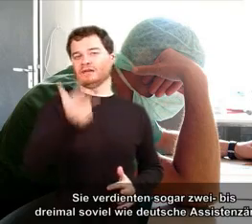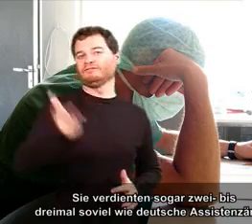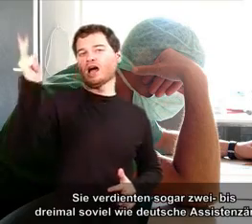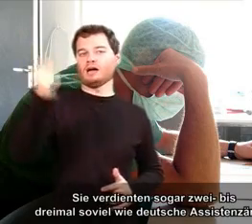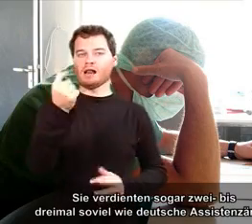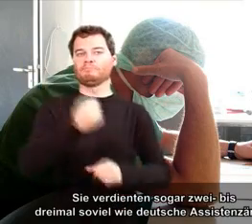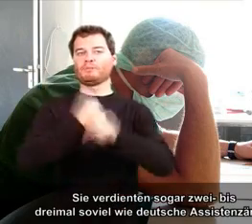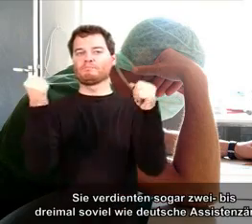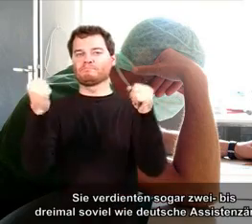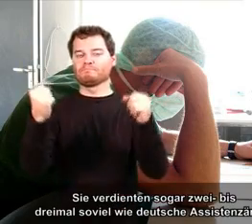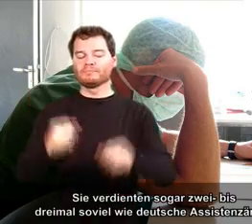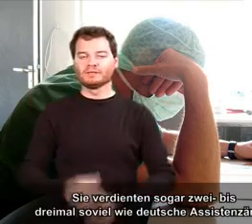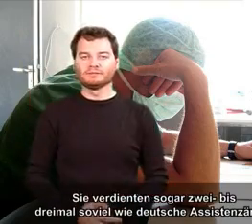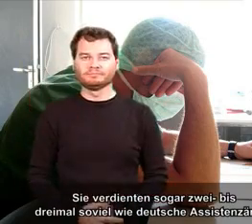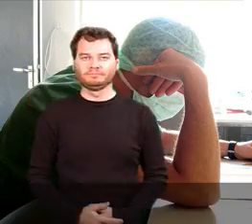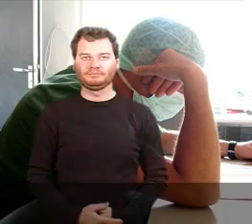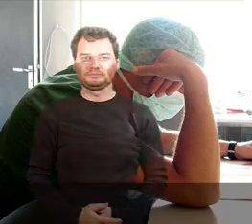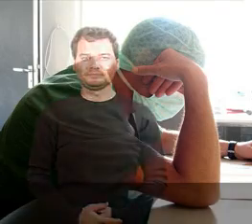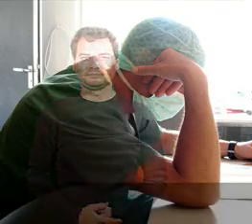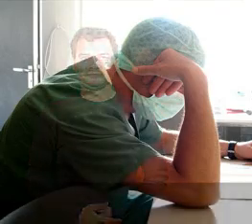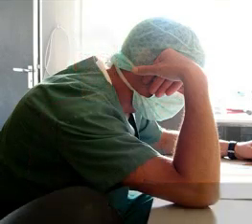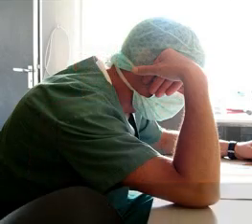sie verdienten sogar 2- bis 3-mal so viel wie deutsche Assistenzärzte.